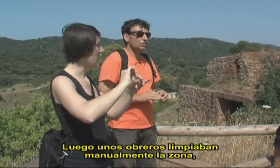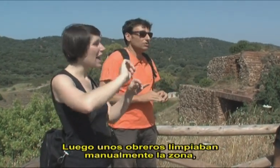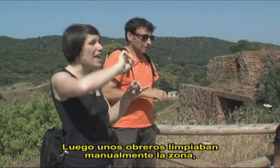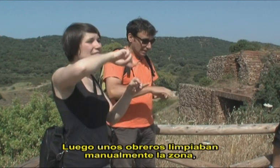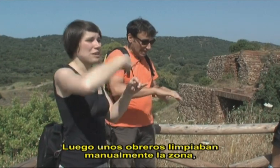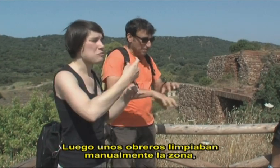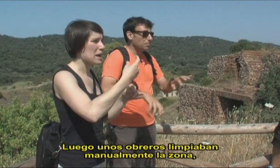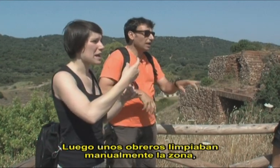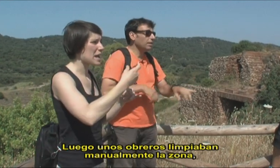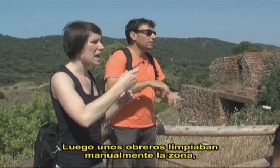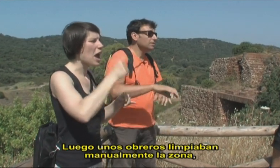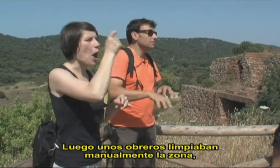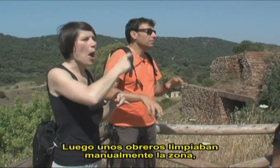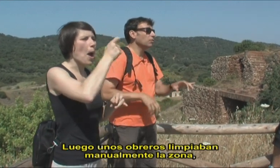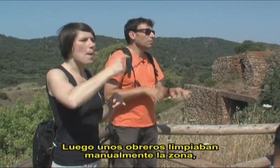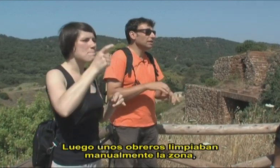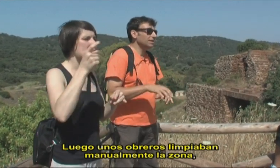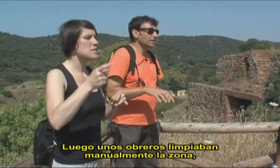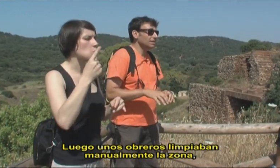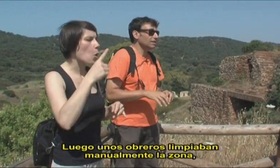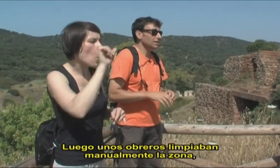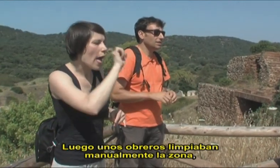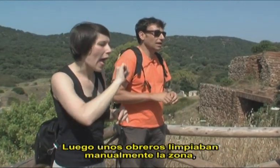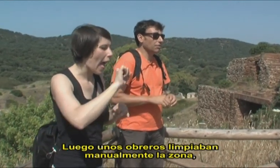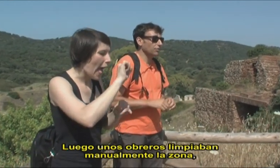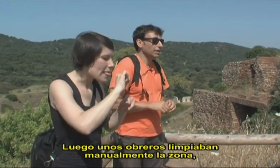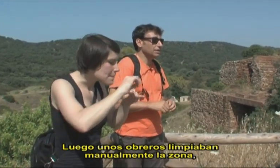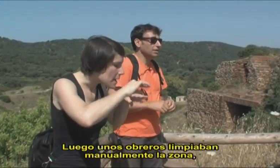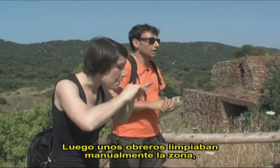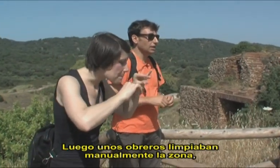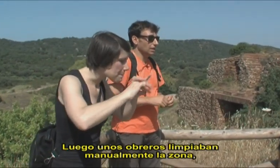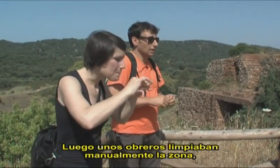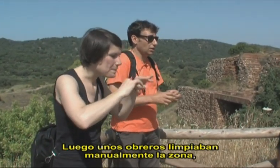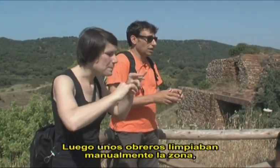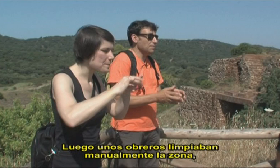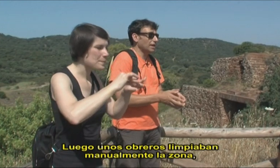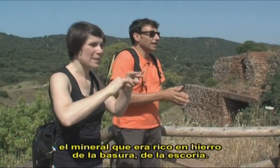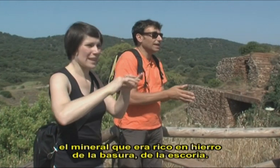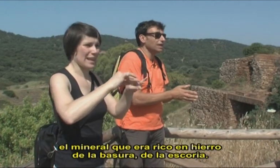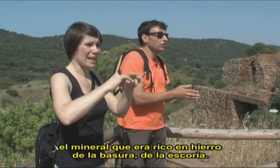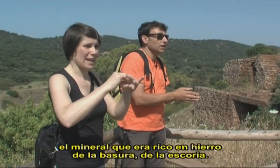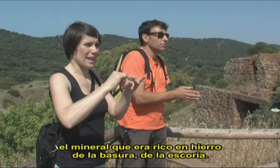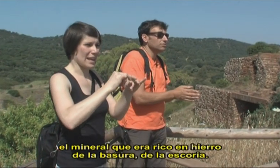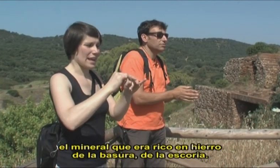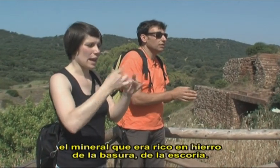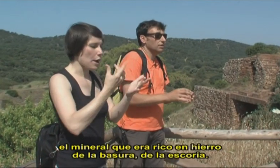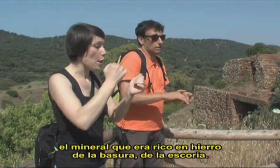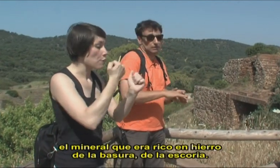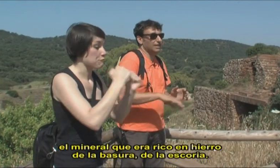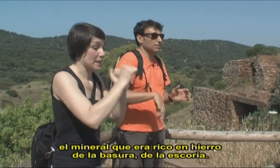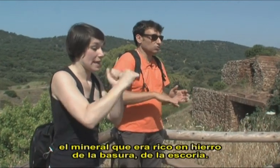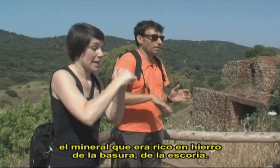obreros limpiaban manualmente el mineral que era rico en hierro